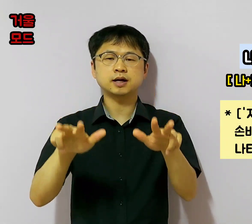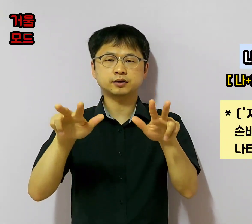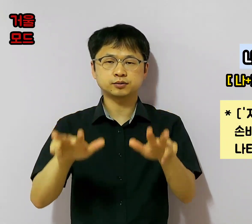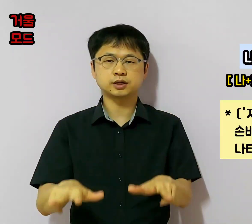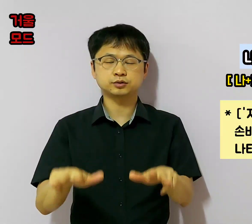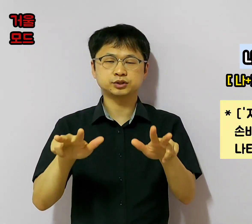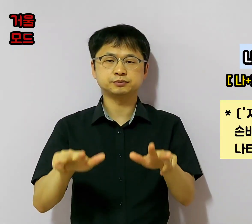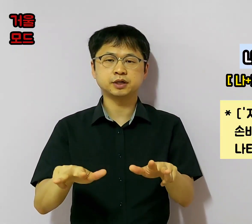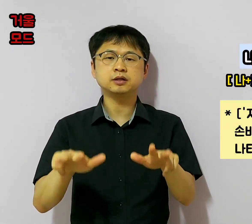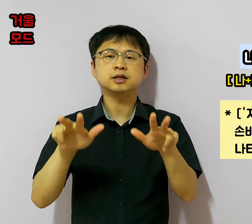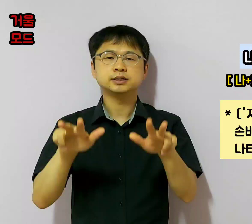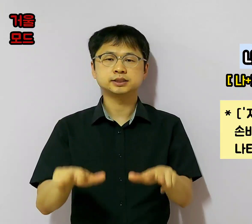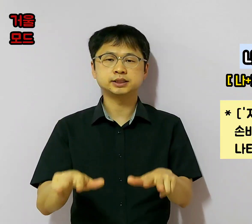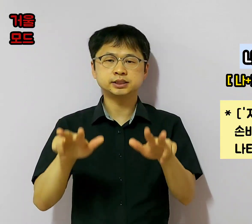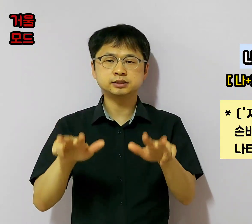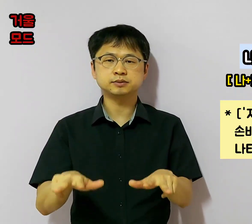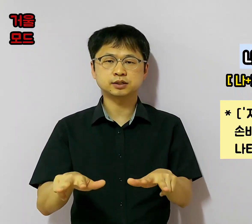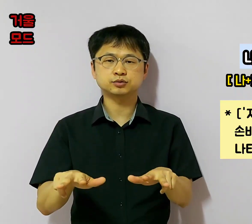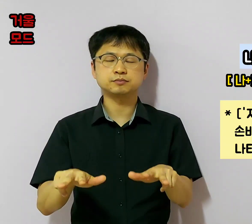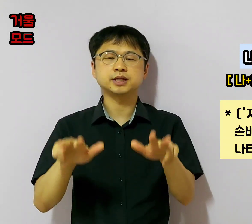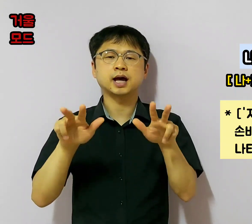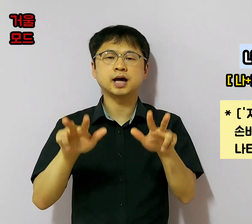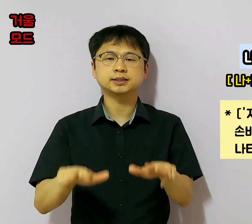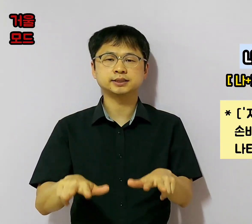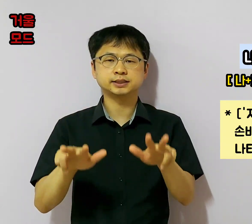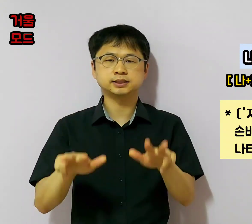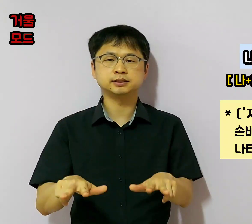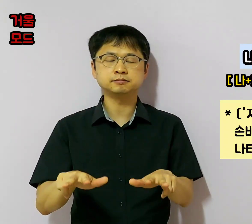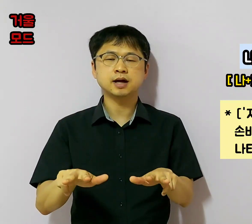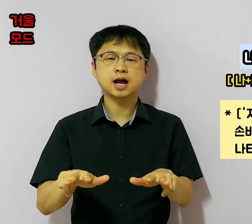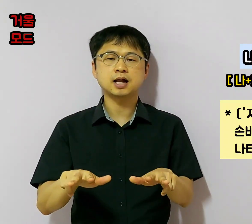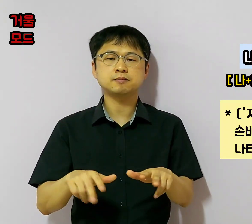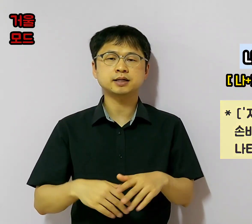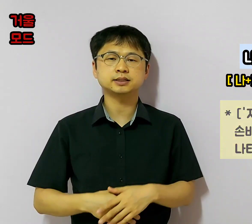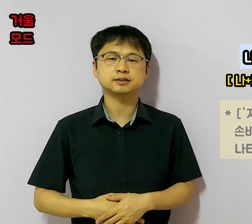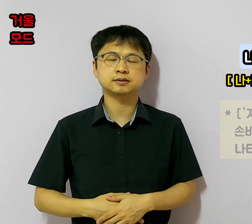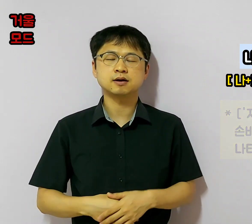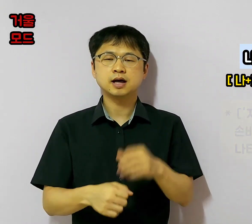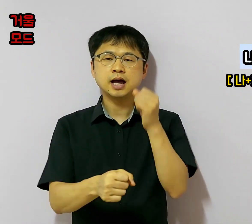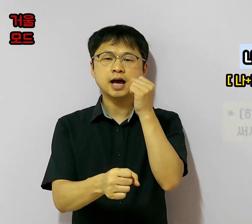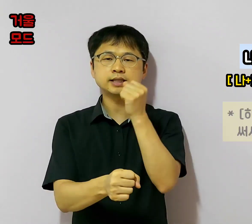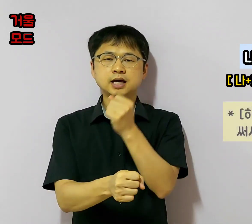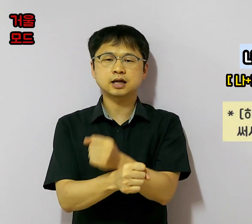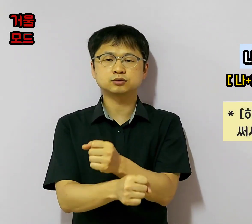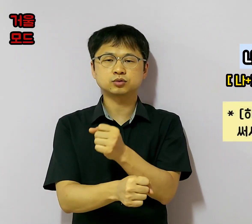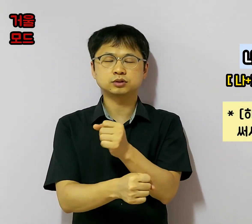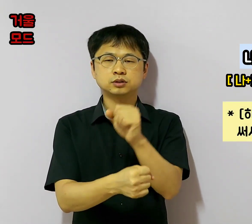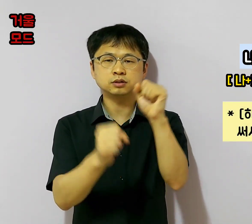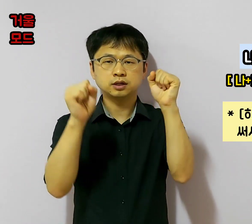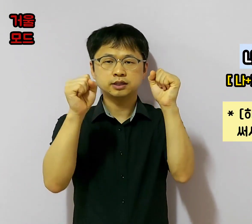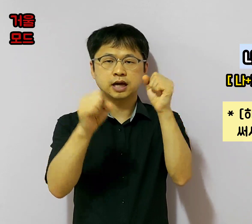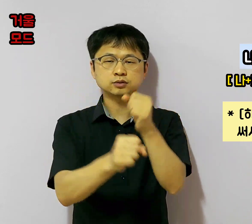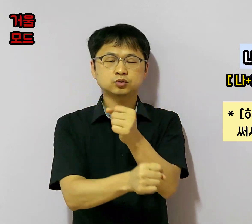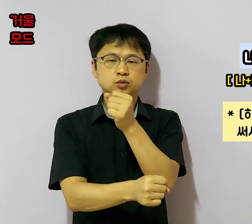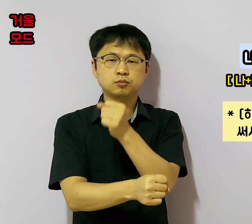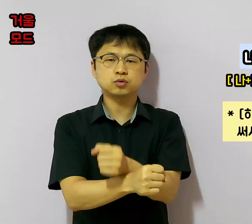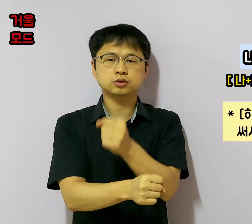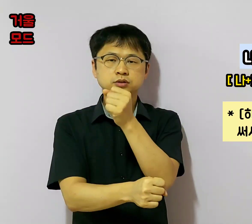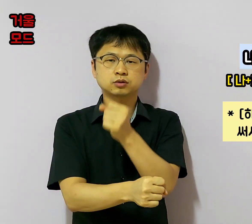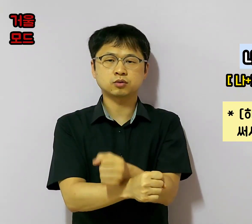아래로 내려주시면 지금이란 수어입니다. 지금 할 말이 있어서. 하다라는 수어는 양손 손목을